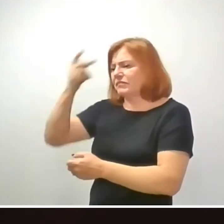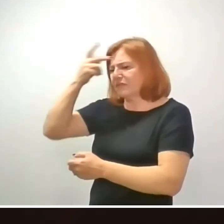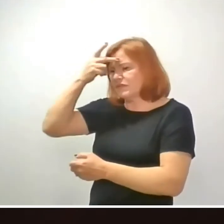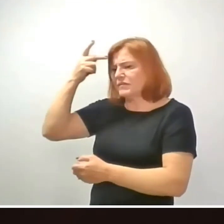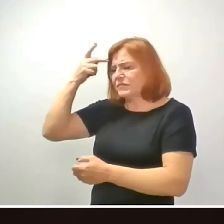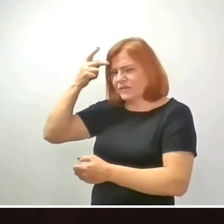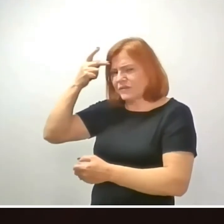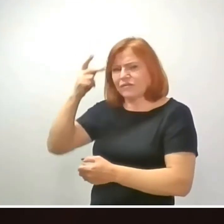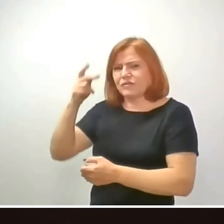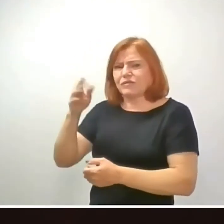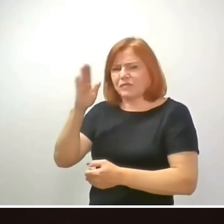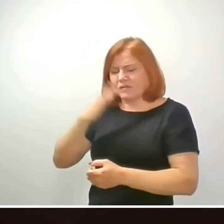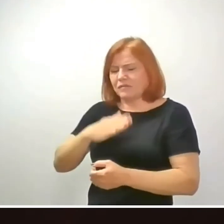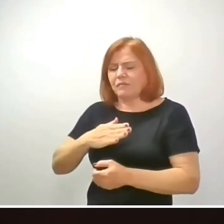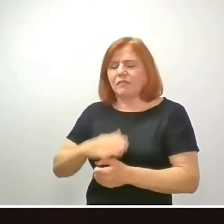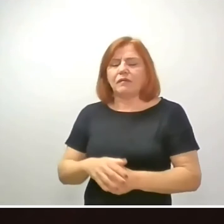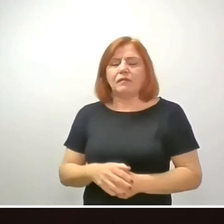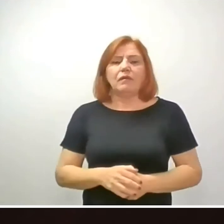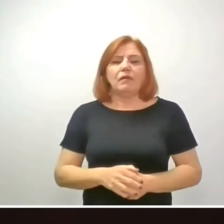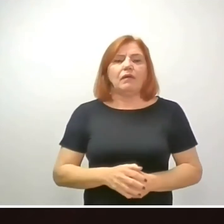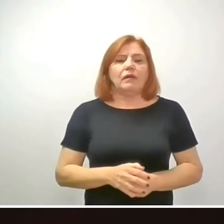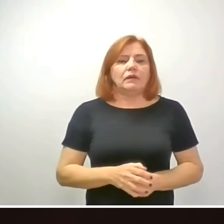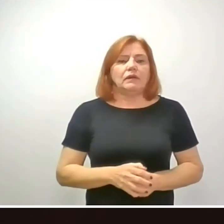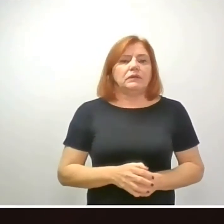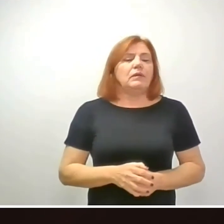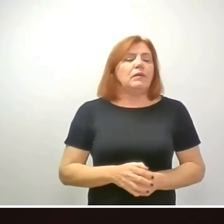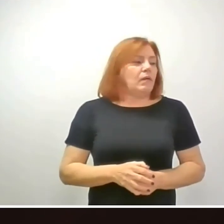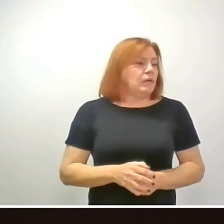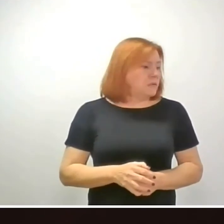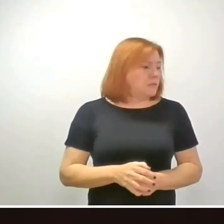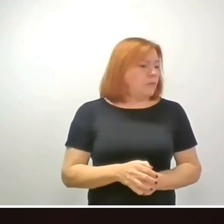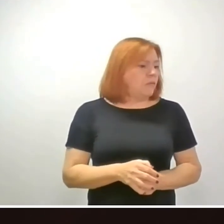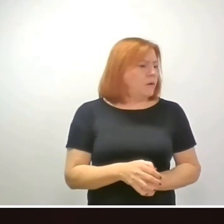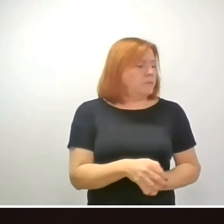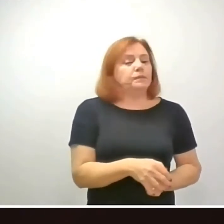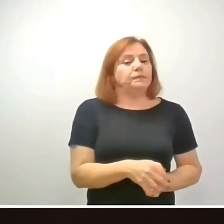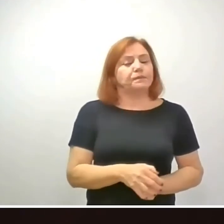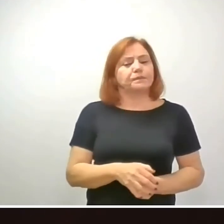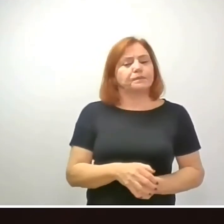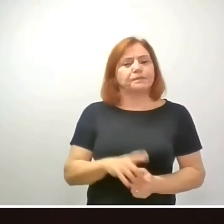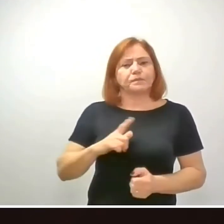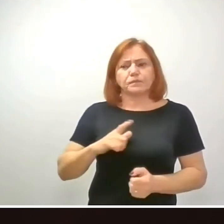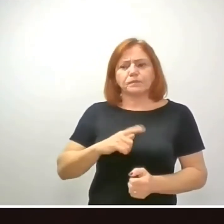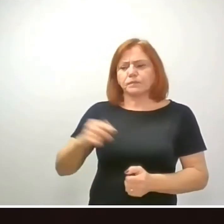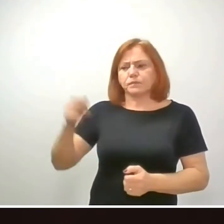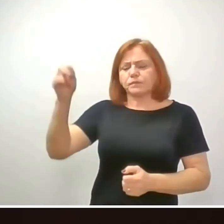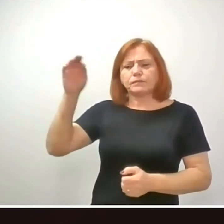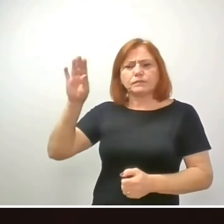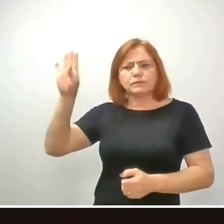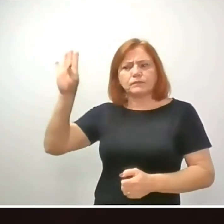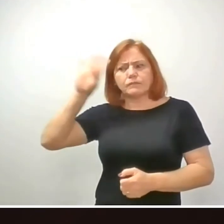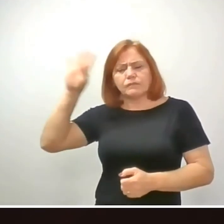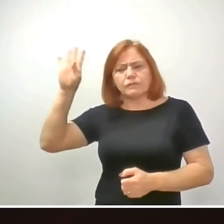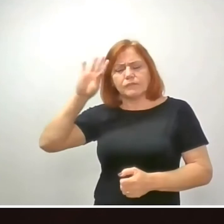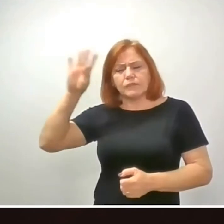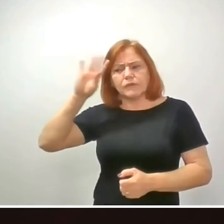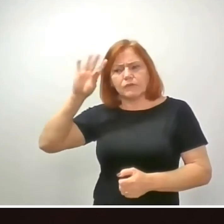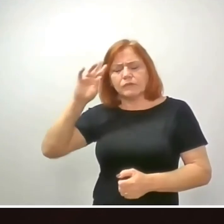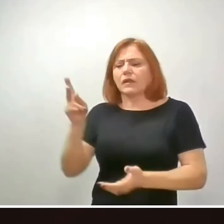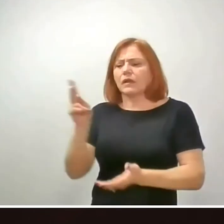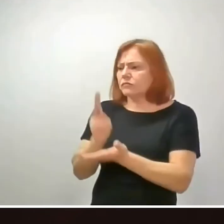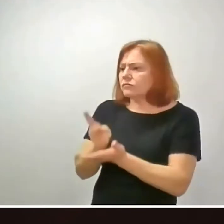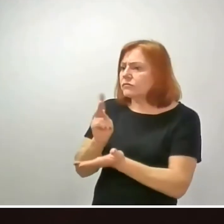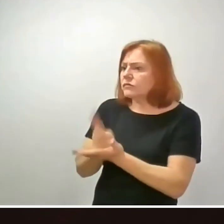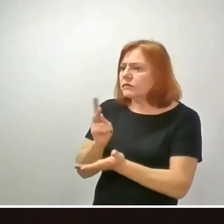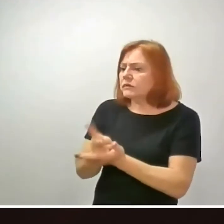estabeleceu uma inquisição permanente contra os hereges. Descobriram que a Bíblia era o